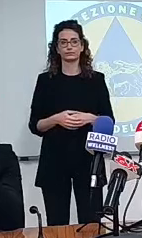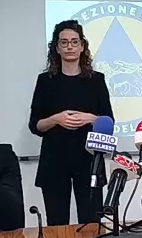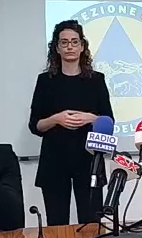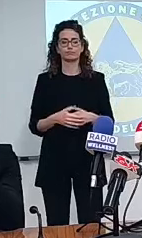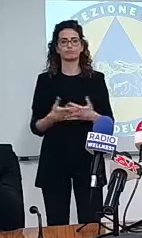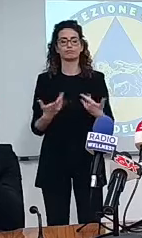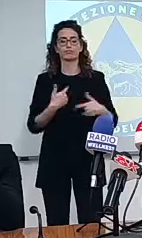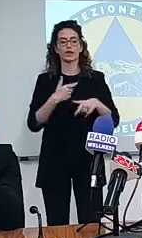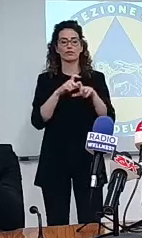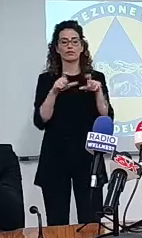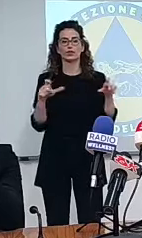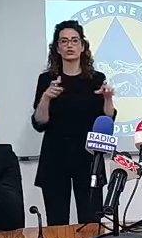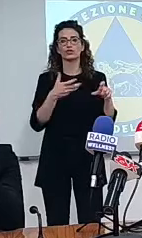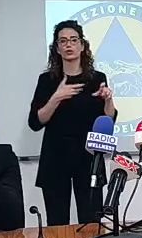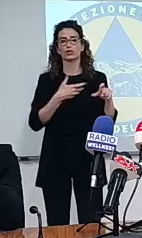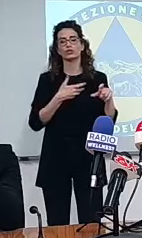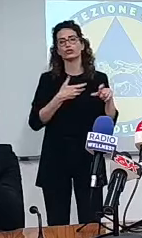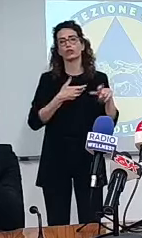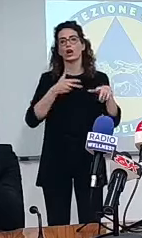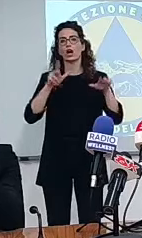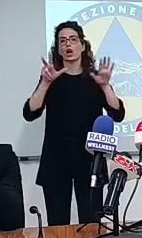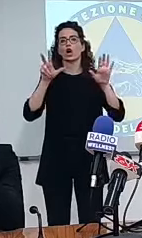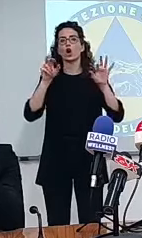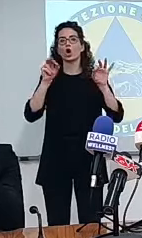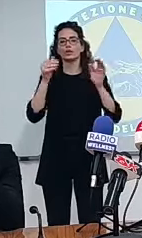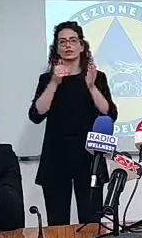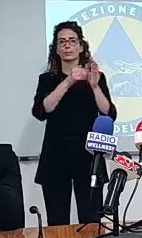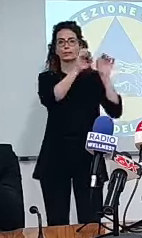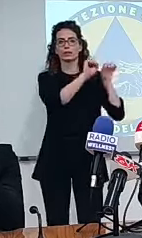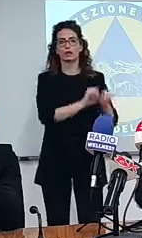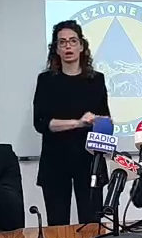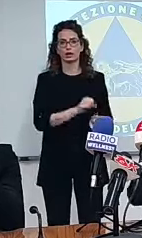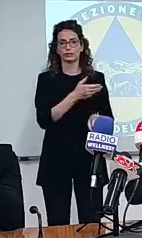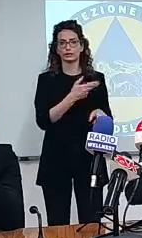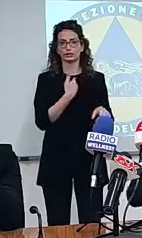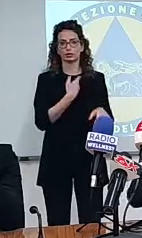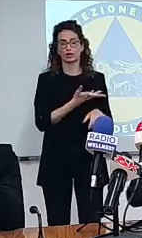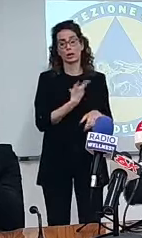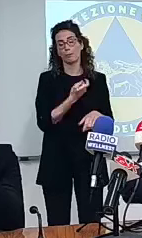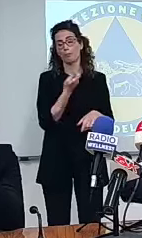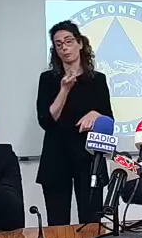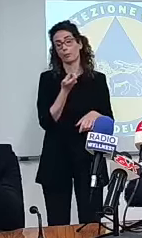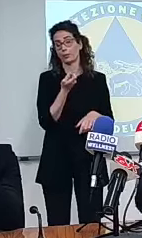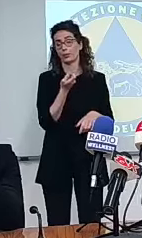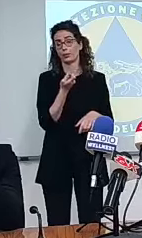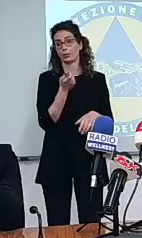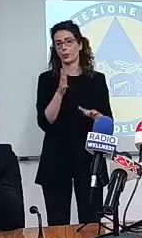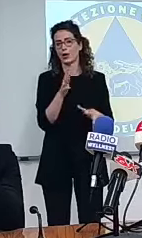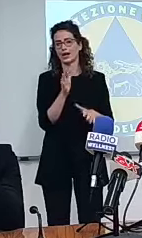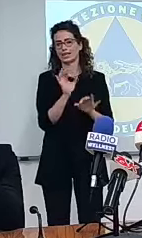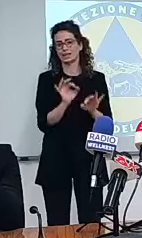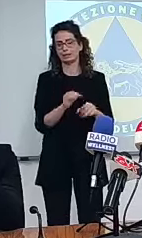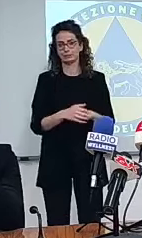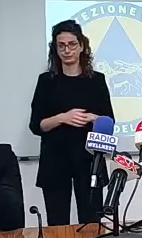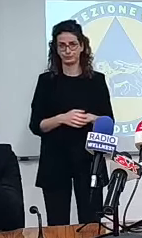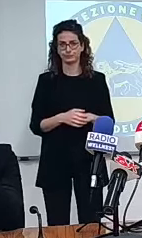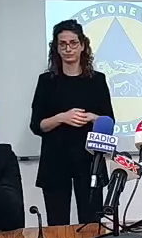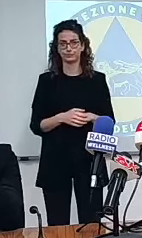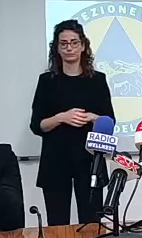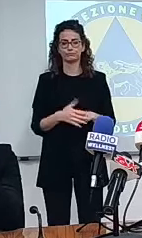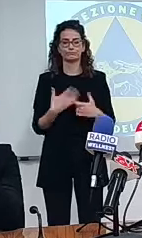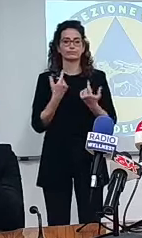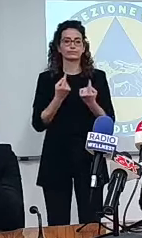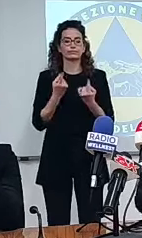Di vaccini adesso ne abbiamo 80.000 in magazzino, praticamente poco o niente. Stiamo aspettando,